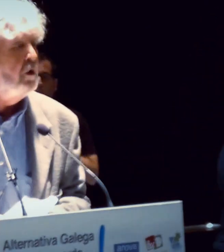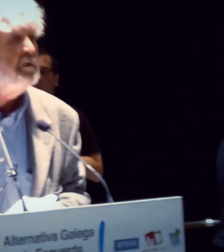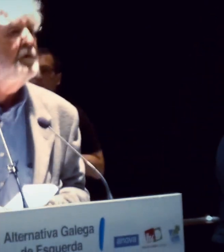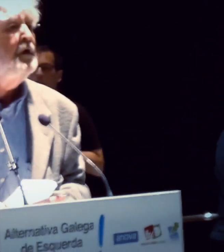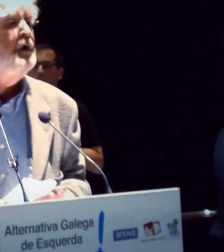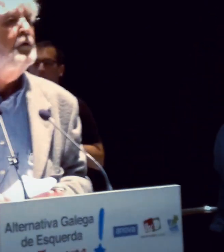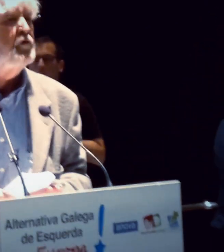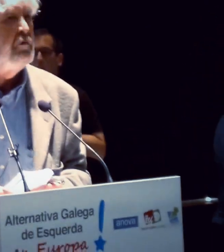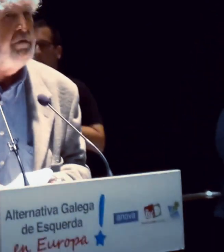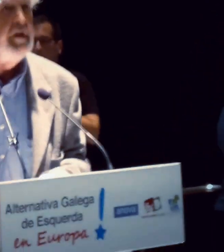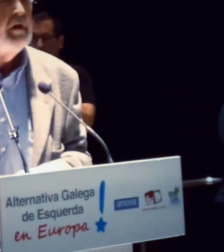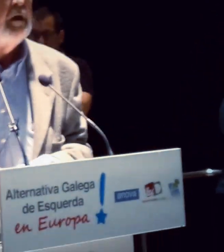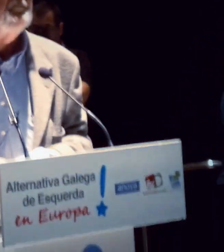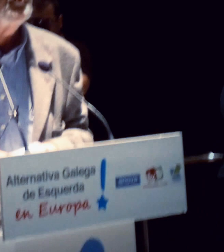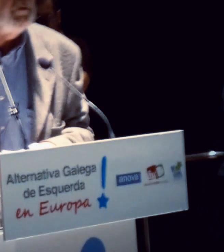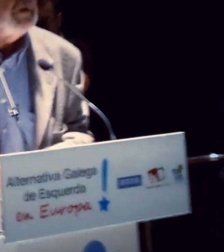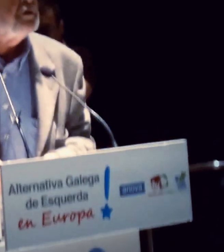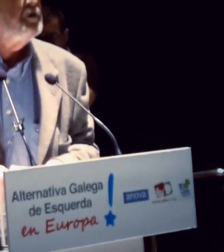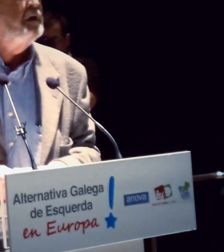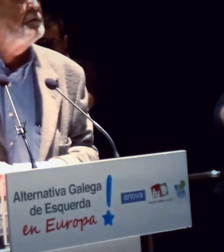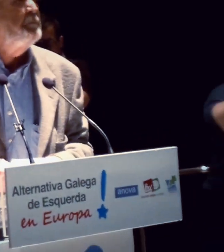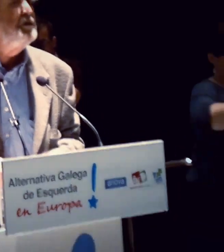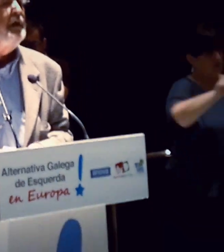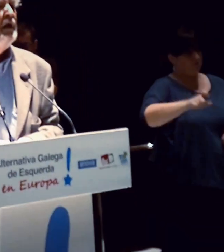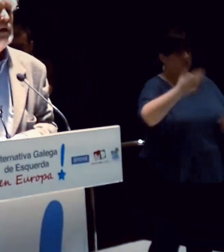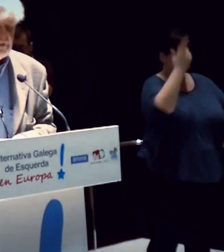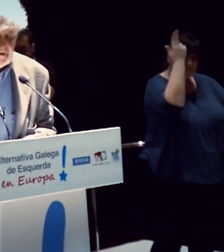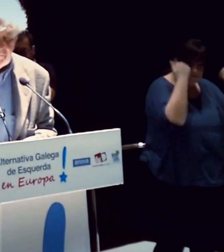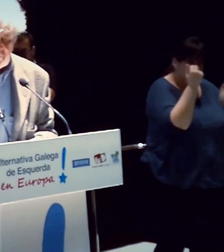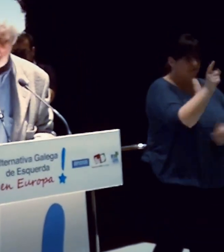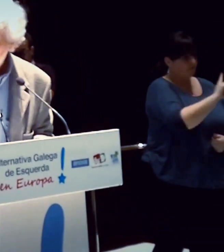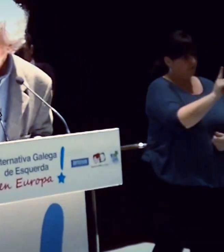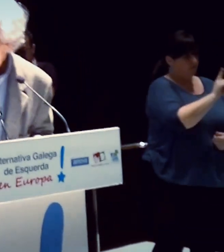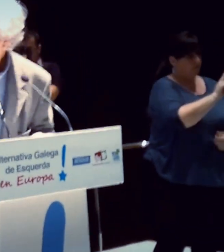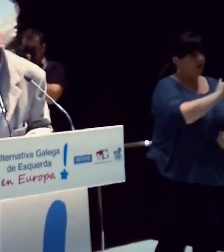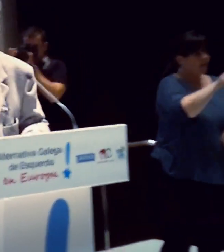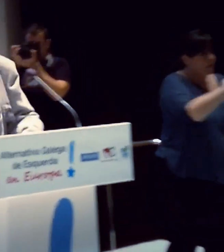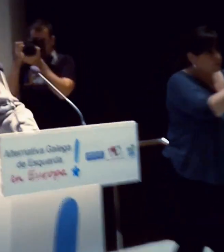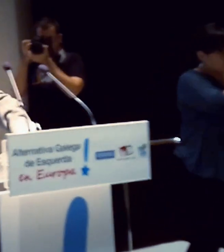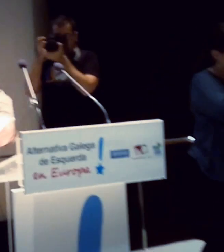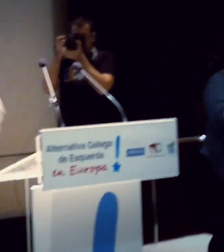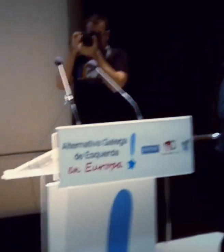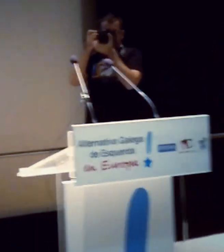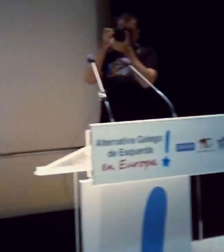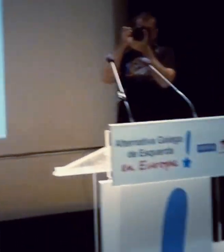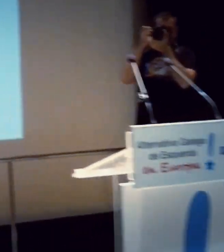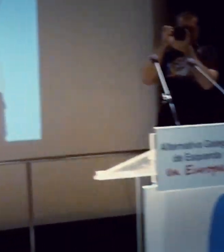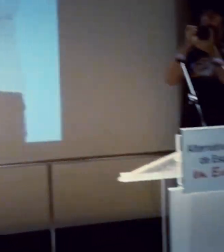Nada más.